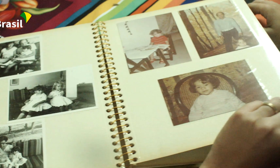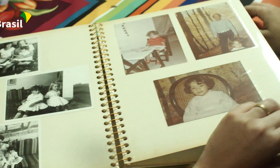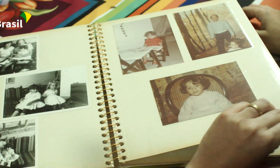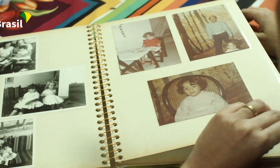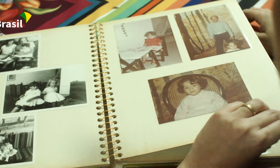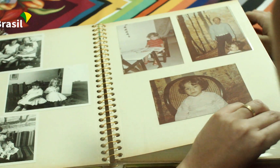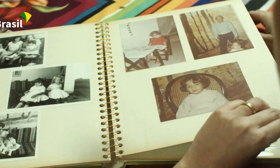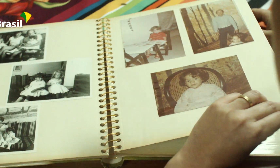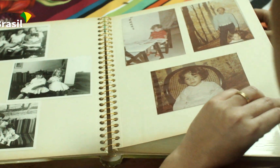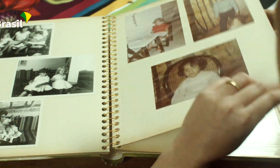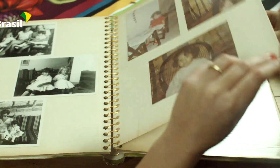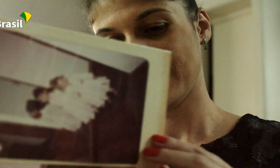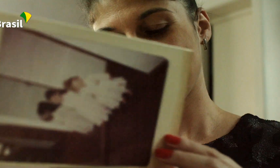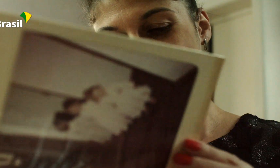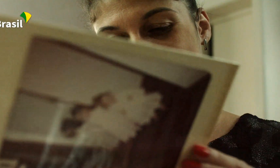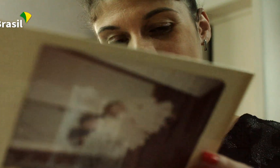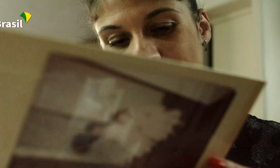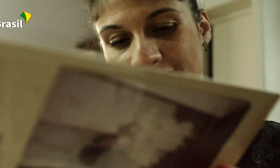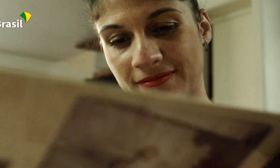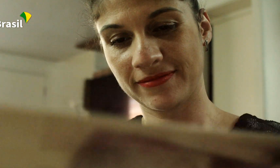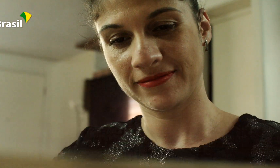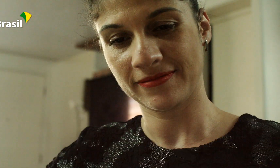Janaína folheia um álbum com espiral de fotos antigas.